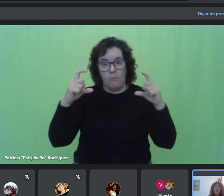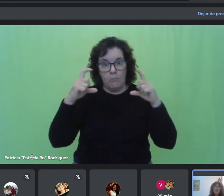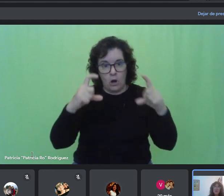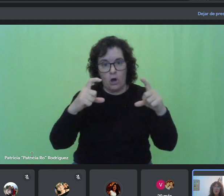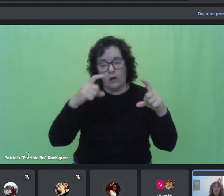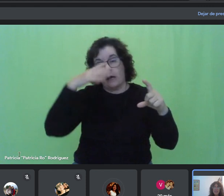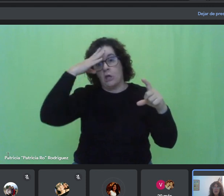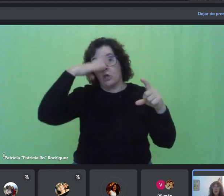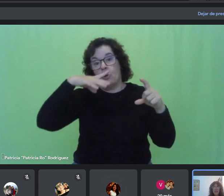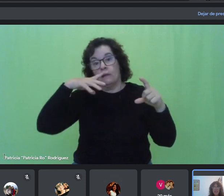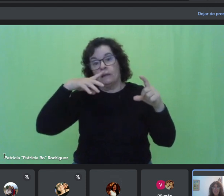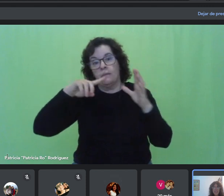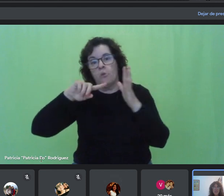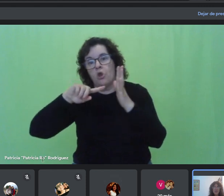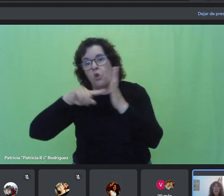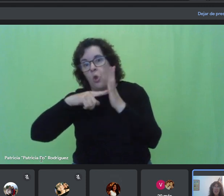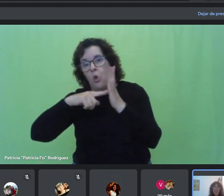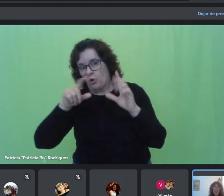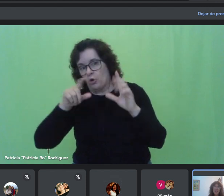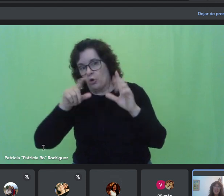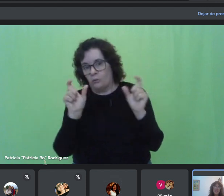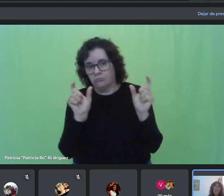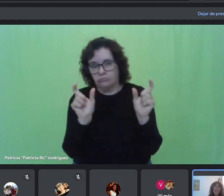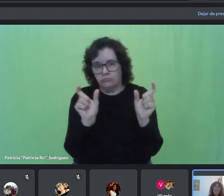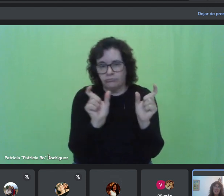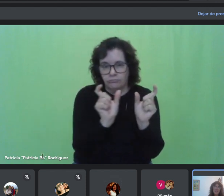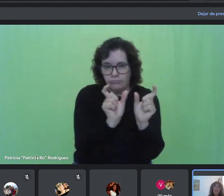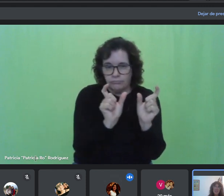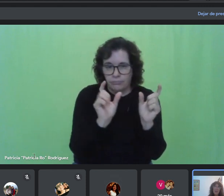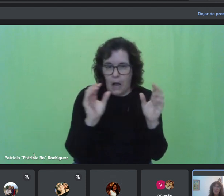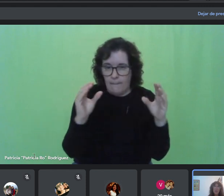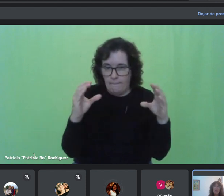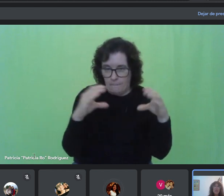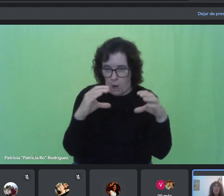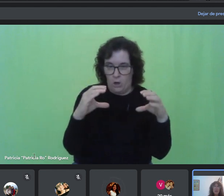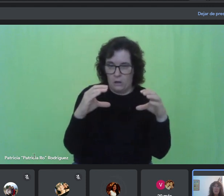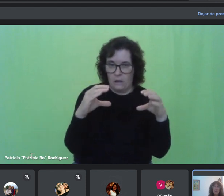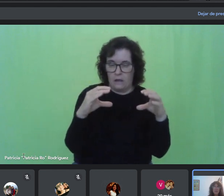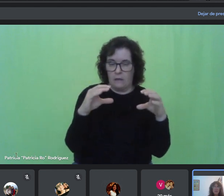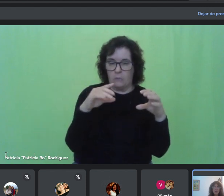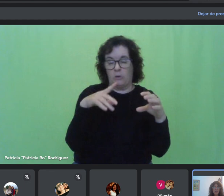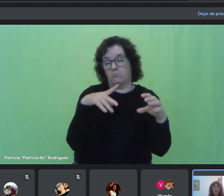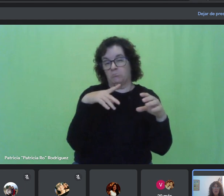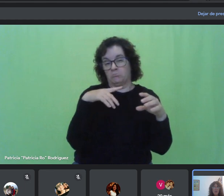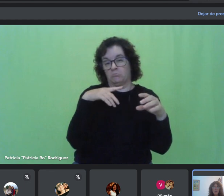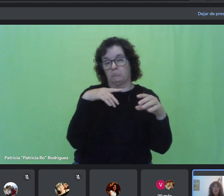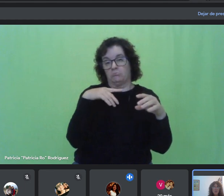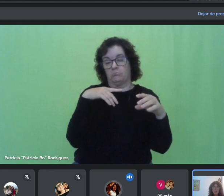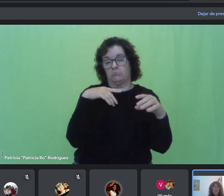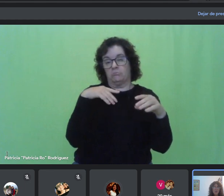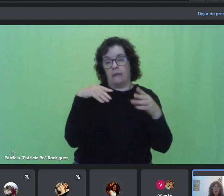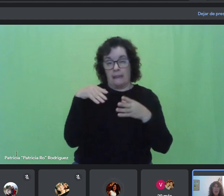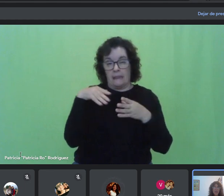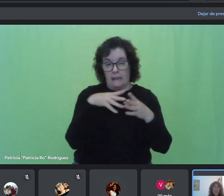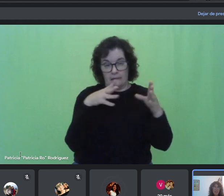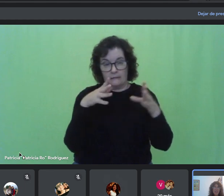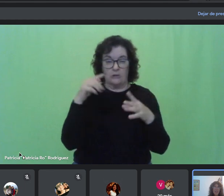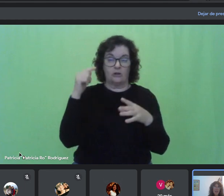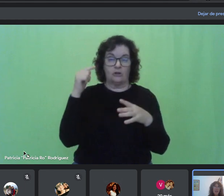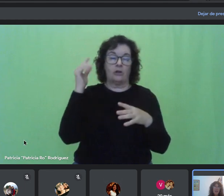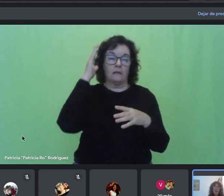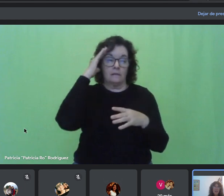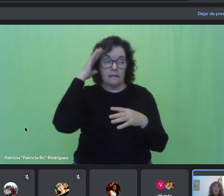Acá yo, ¿por qué digo la trayectoria de la inteligencia artificial? Porque tengo una preposición. Entonces, un bloque es